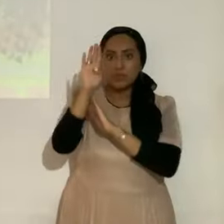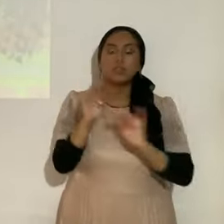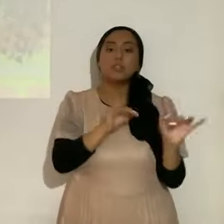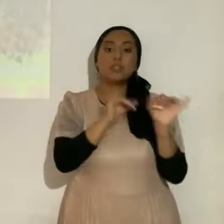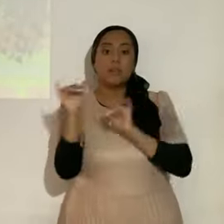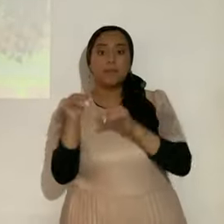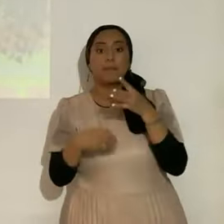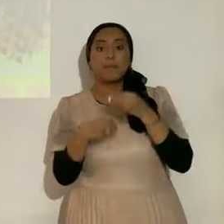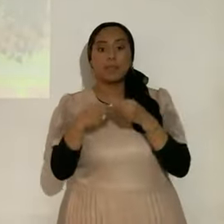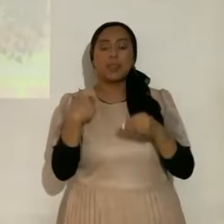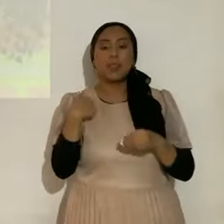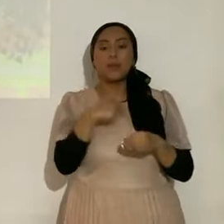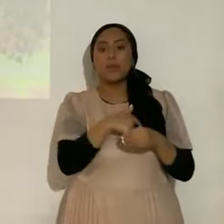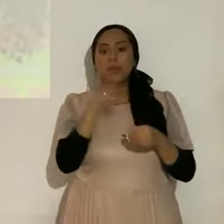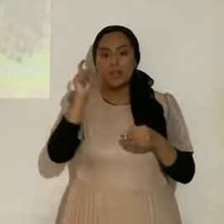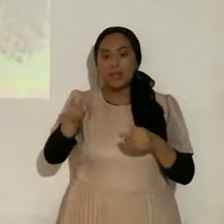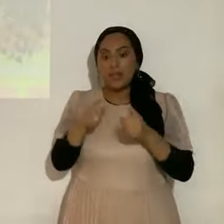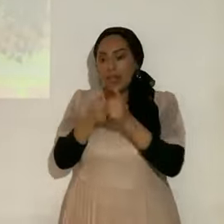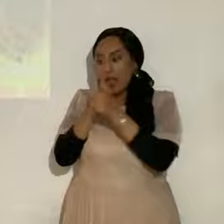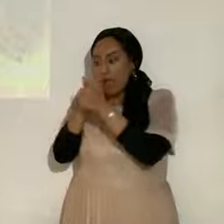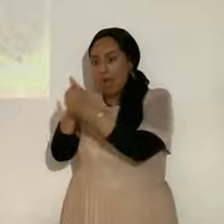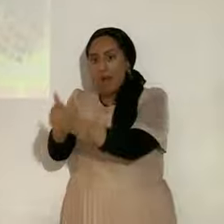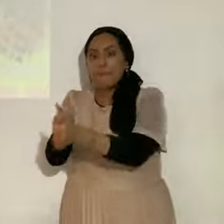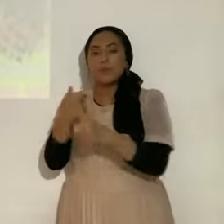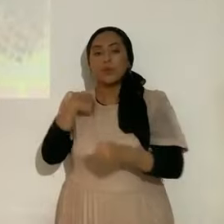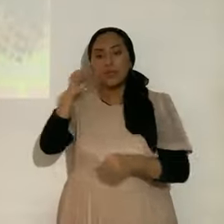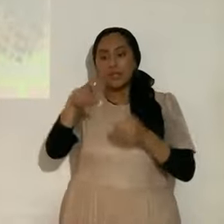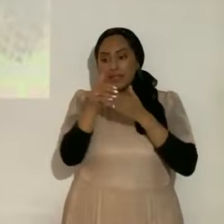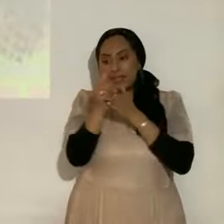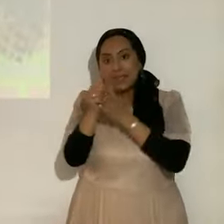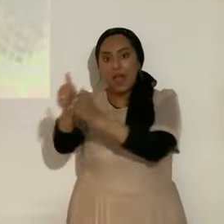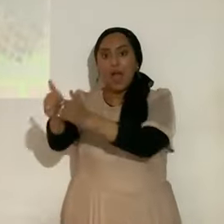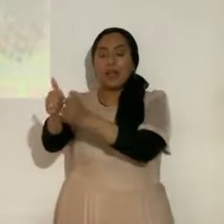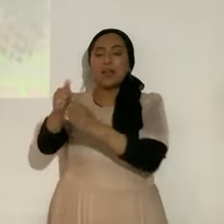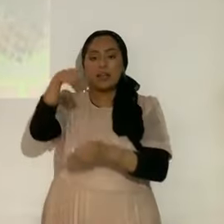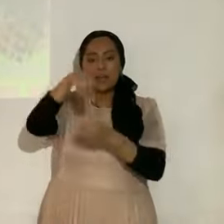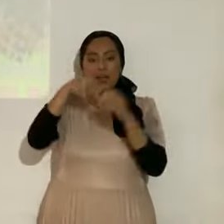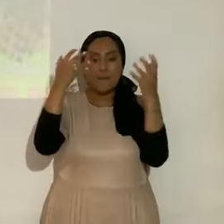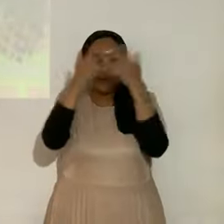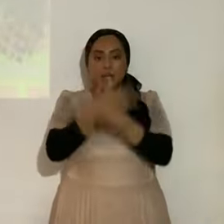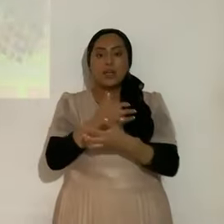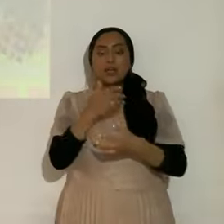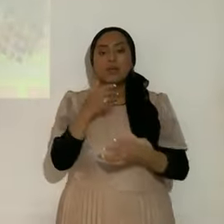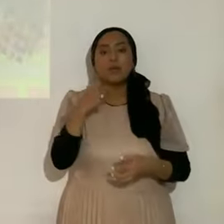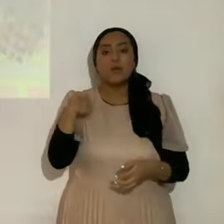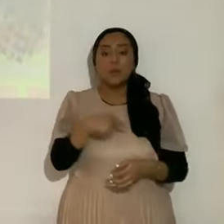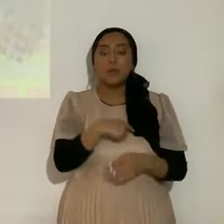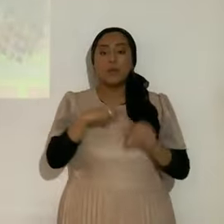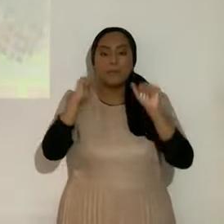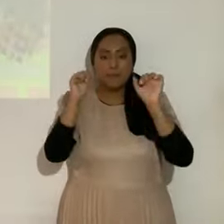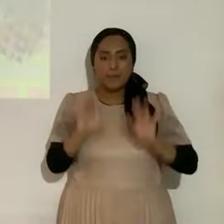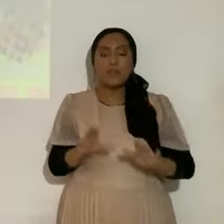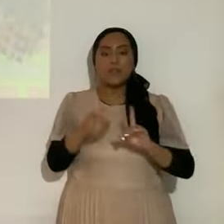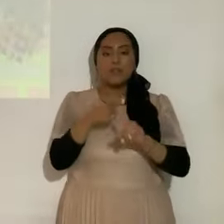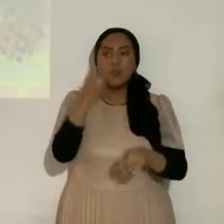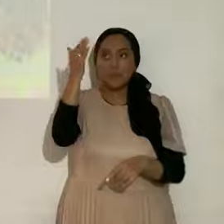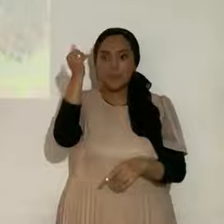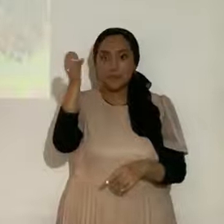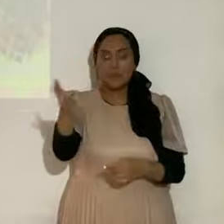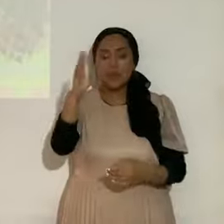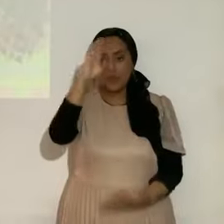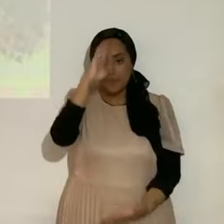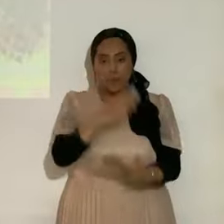esto, ser una guía en la oscuridad. Irradiar la luz, porque somos creación, somos bendición de Yahshua. Un hijo